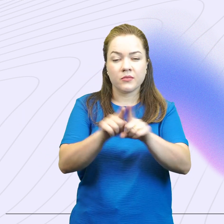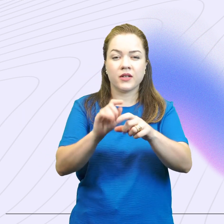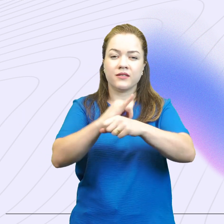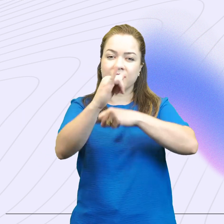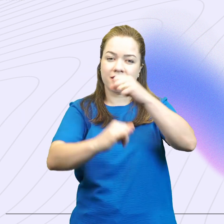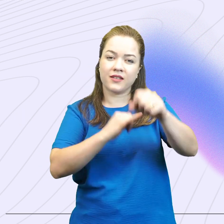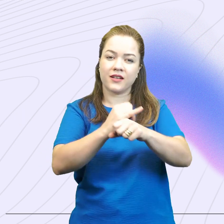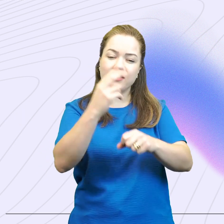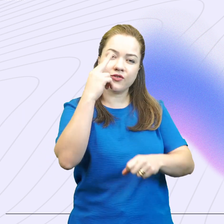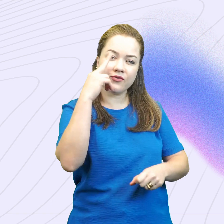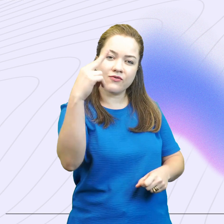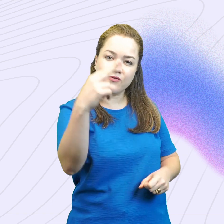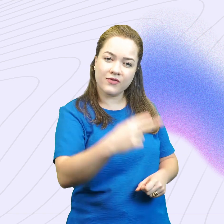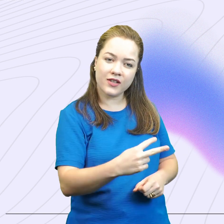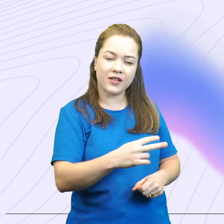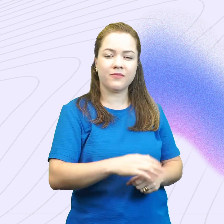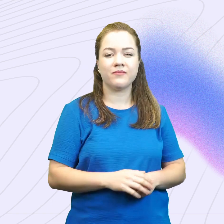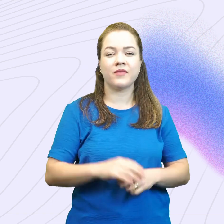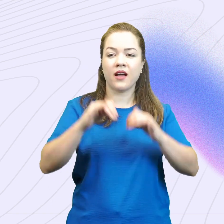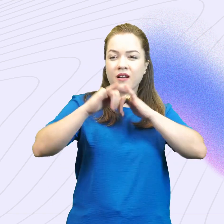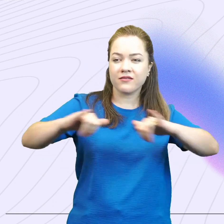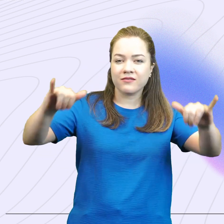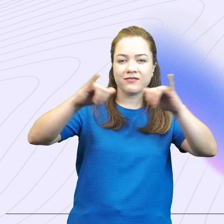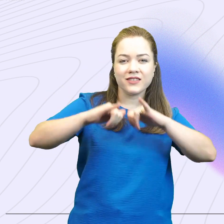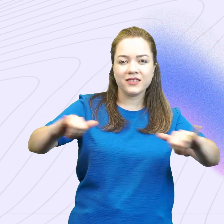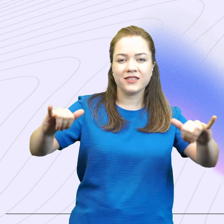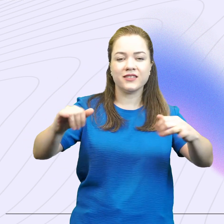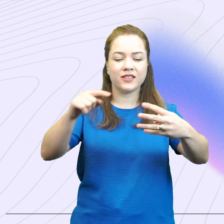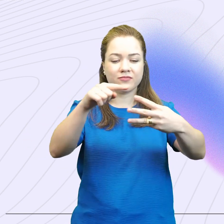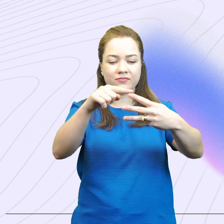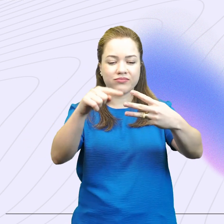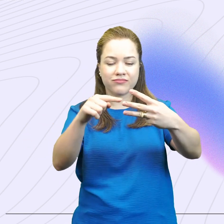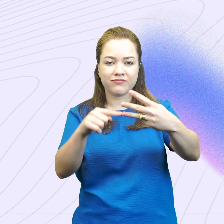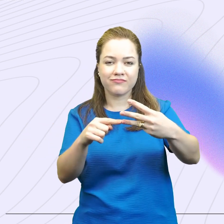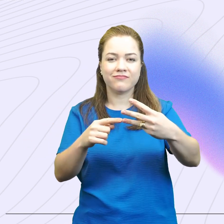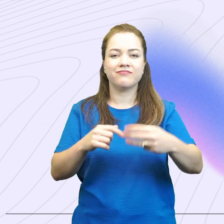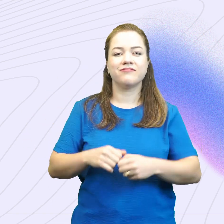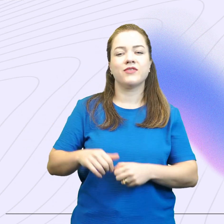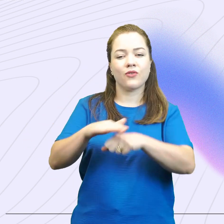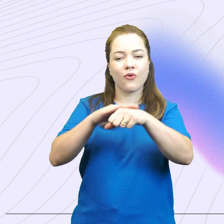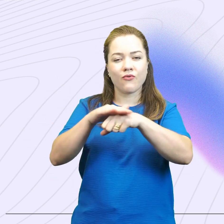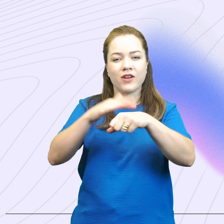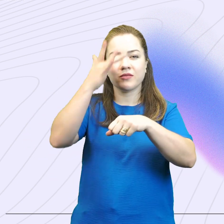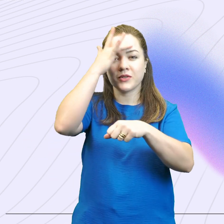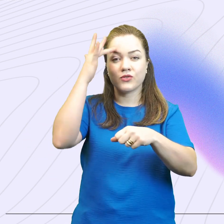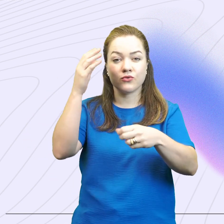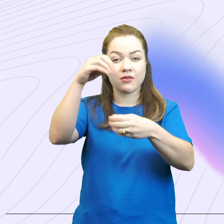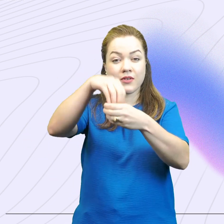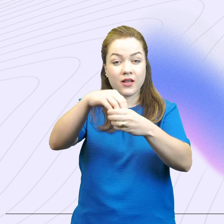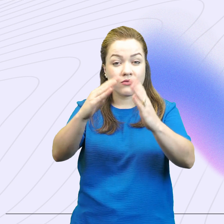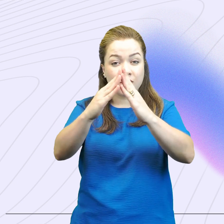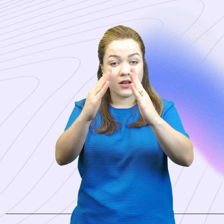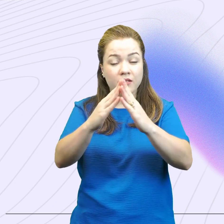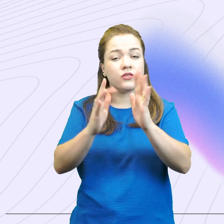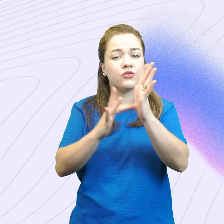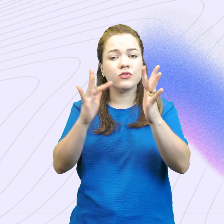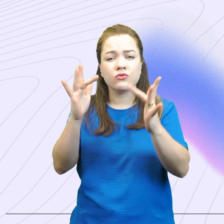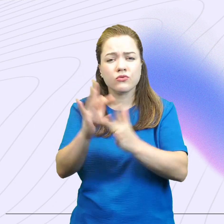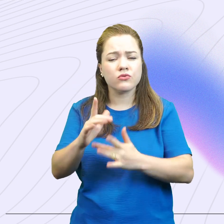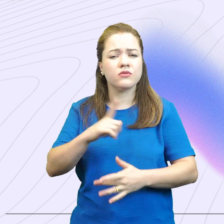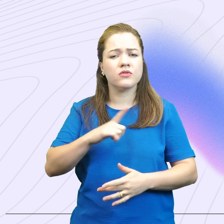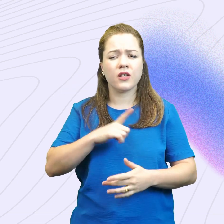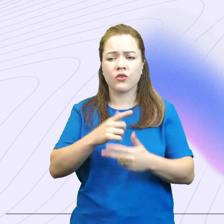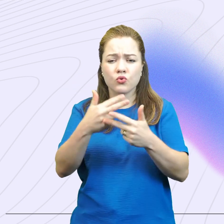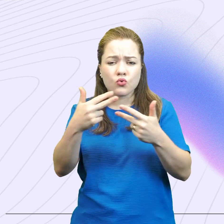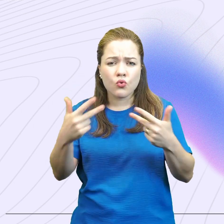digite aí no chat, edifique as pessoas que estão nos acompanhando também, fale com as pessoas que estão aí na sua casa junto com você. Jesus tem algo novo